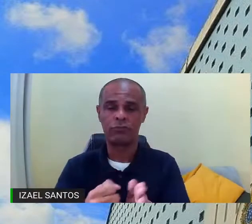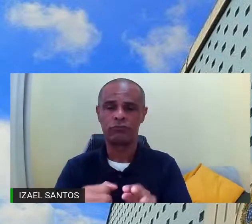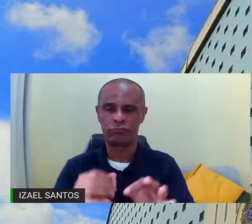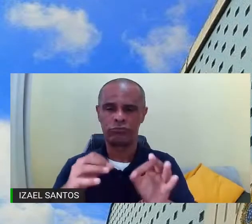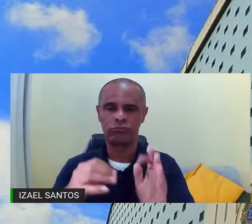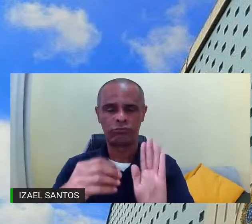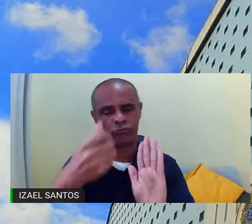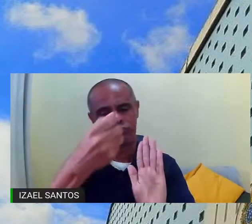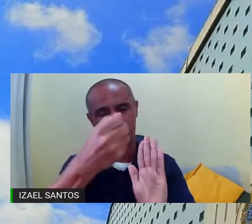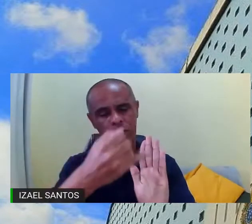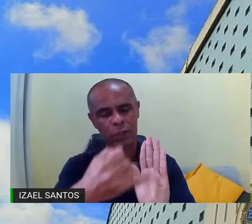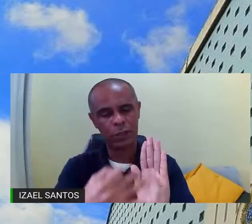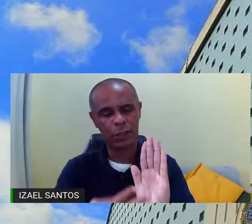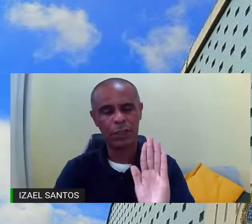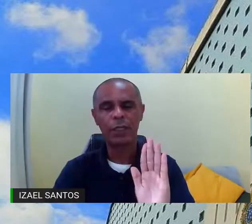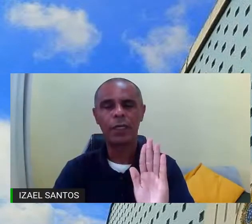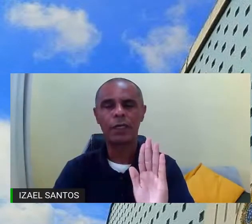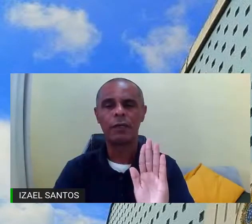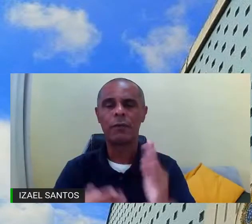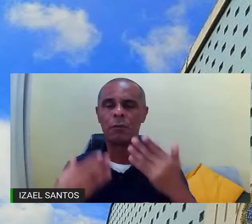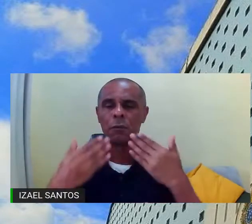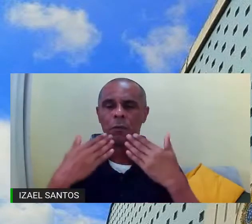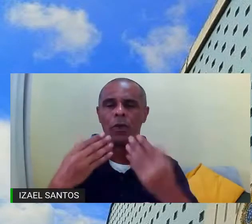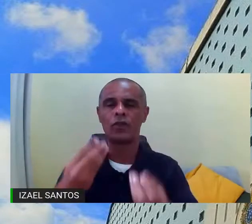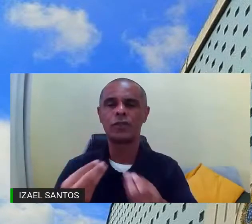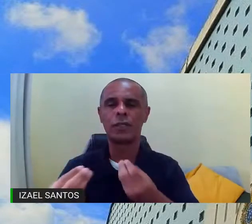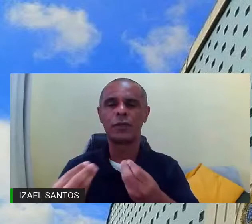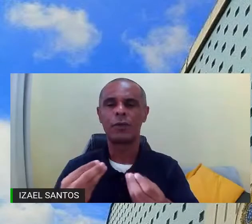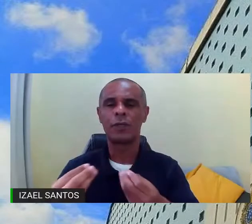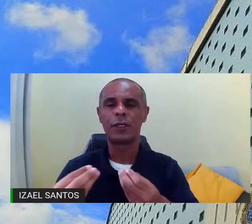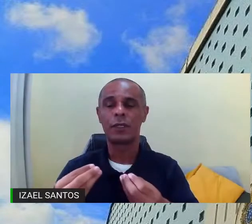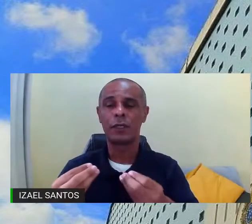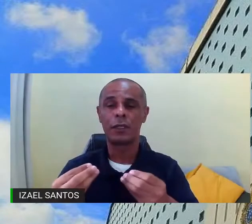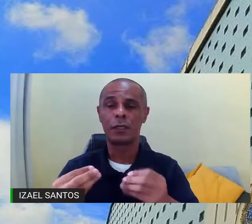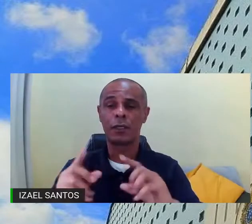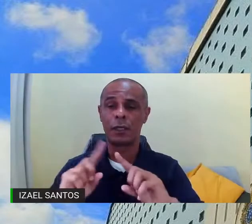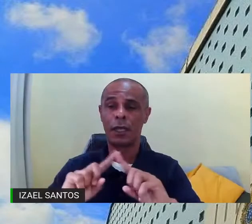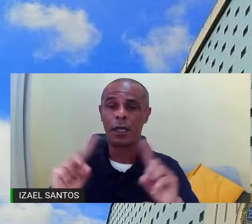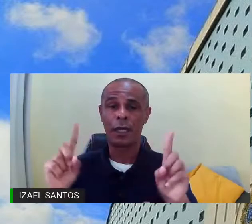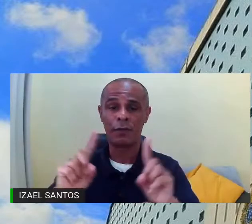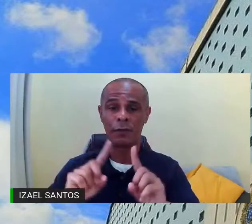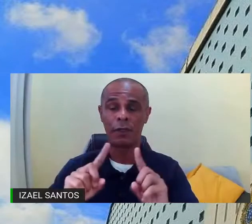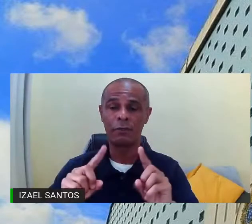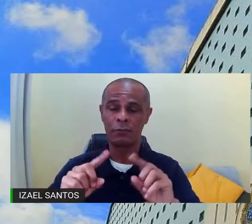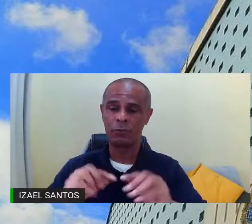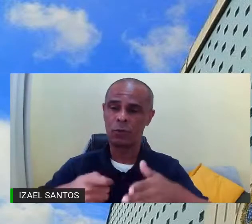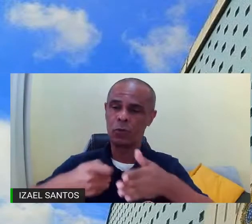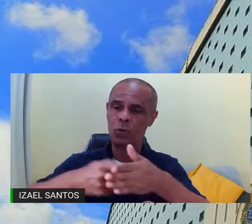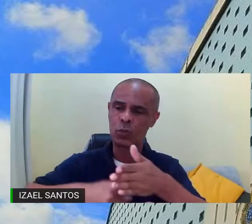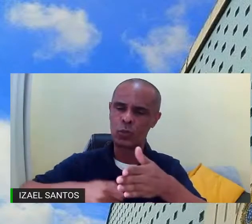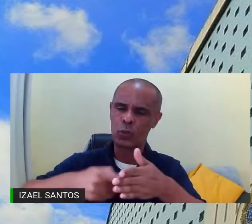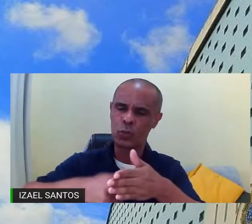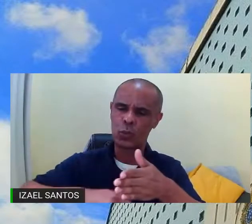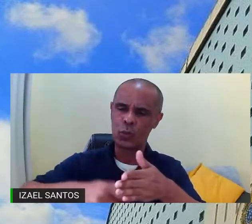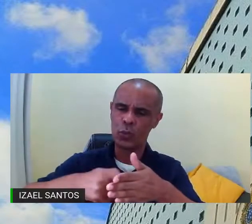inclusive porque ele reproduz muitas das reivindicações do campo progressista, mas